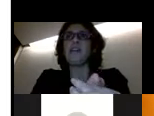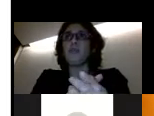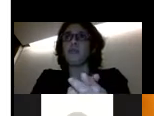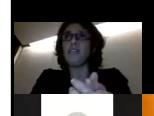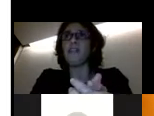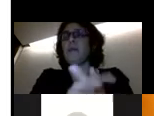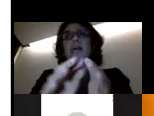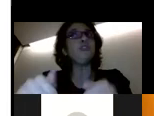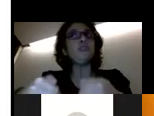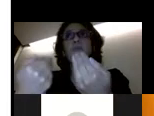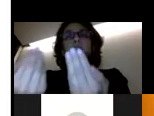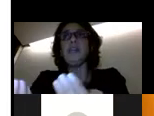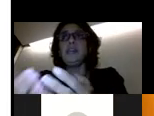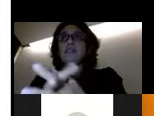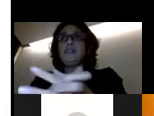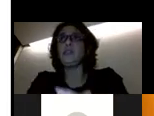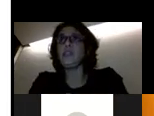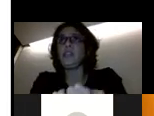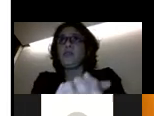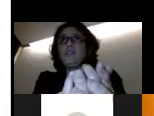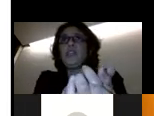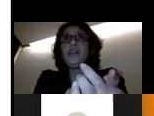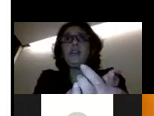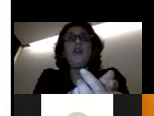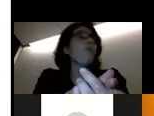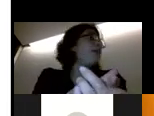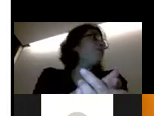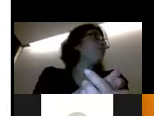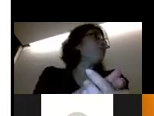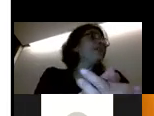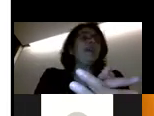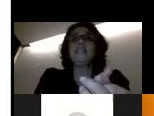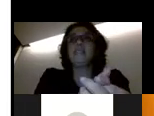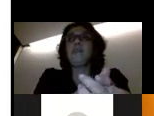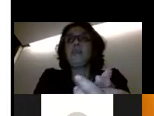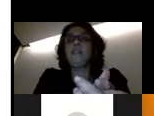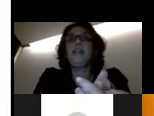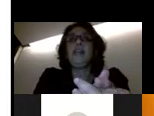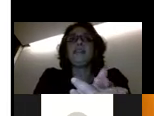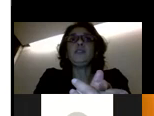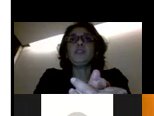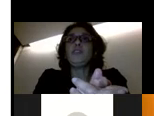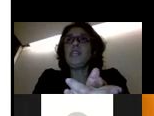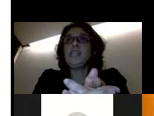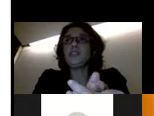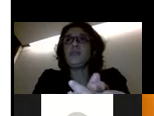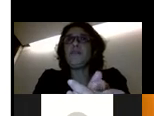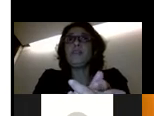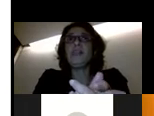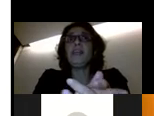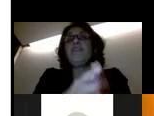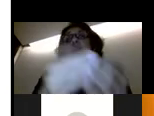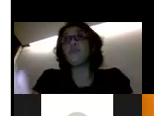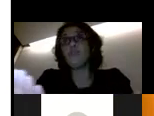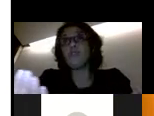de trabajo posible para otro tipo de situaciones discursivas o para poder hacer también situaciones que son más